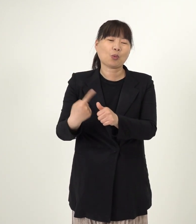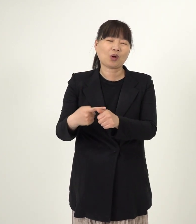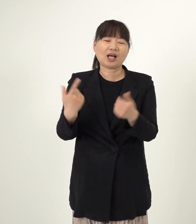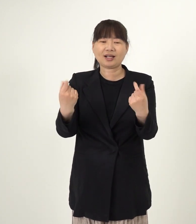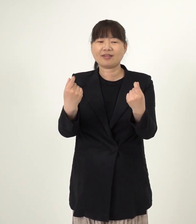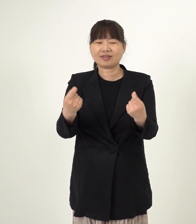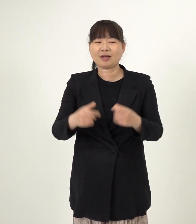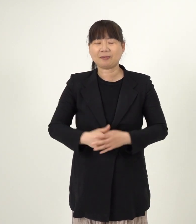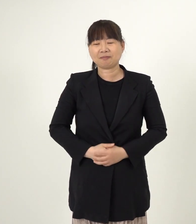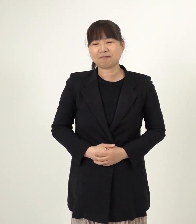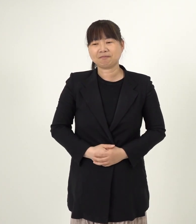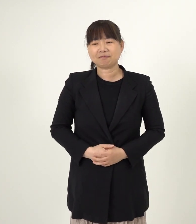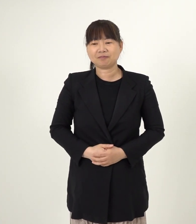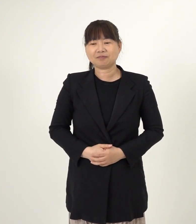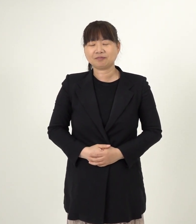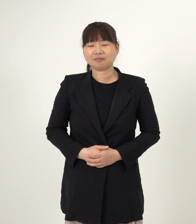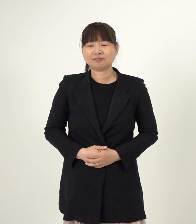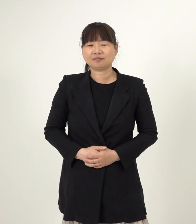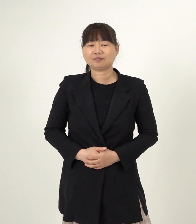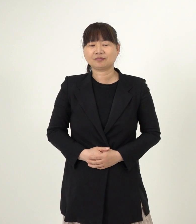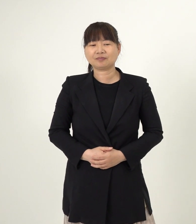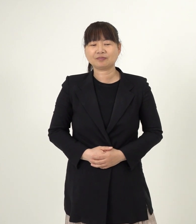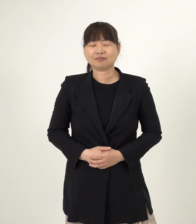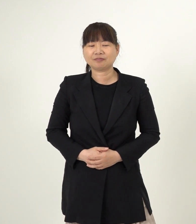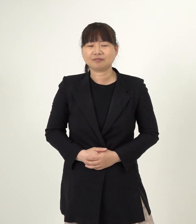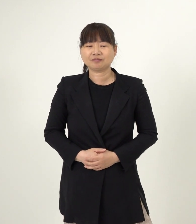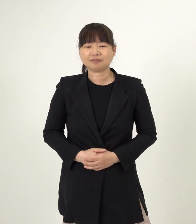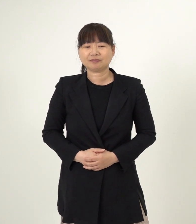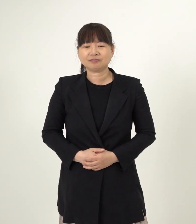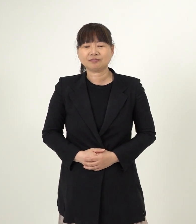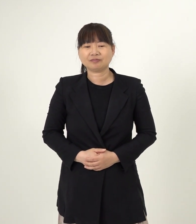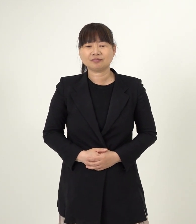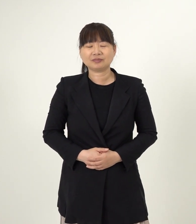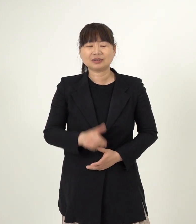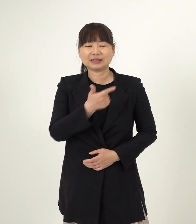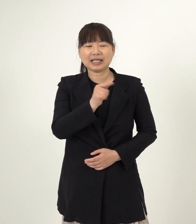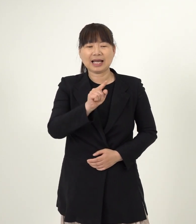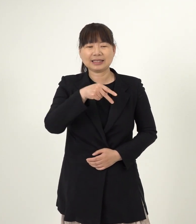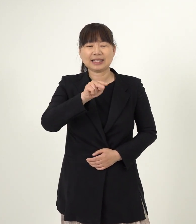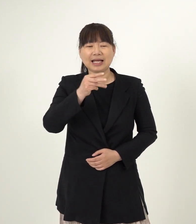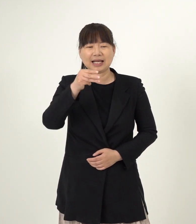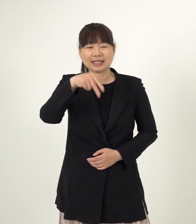굉장히 낮춰서 부르는 거예요. 비하적 표현이에요.